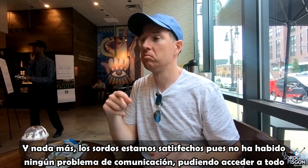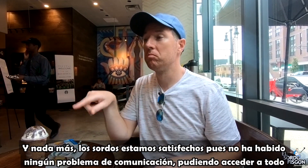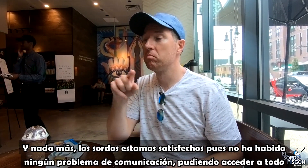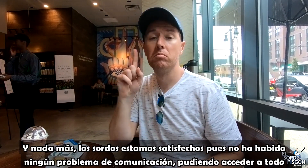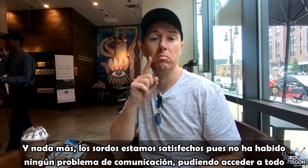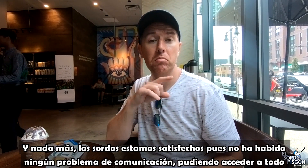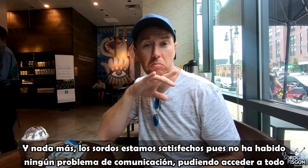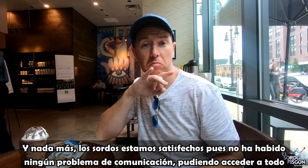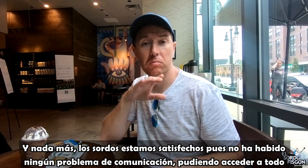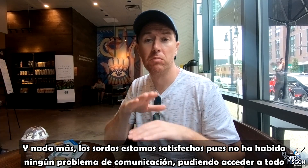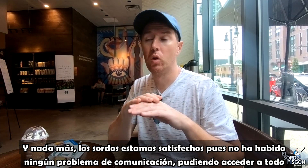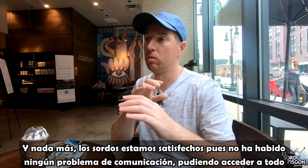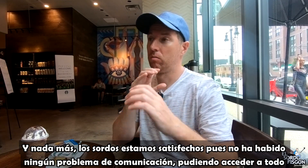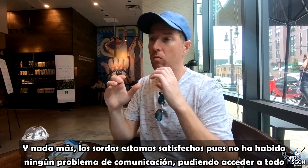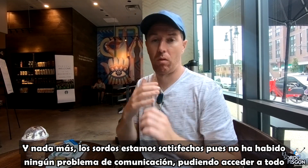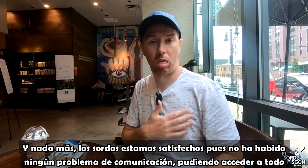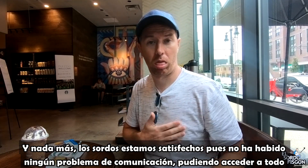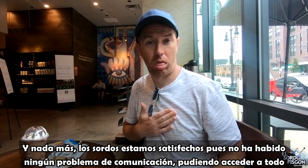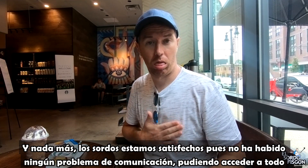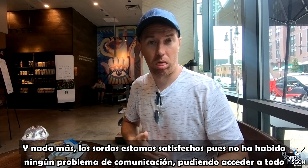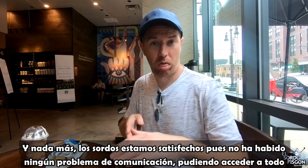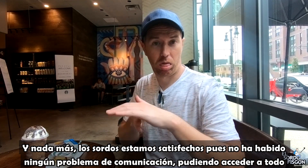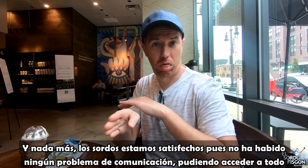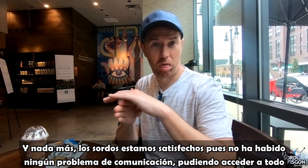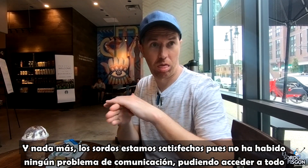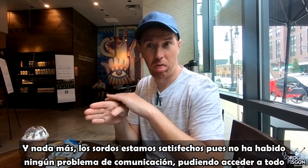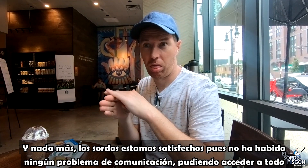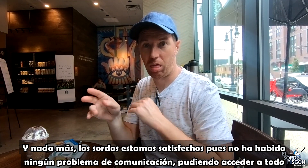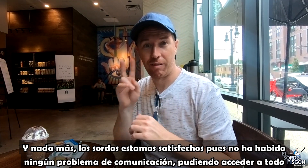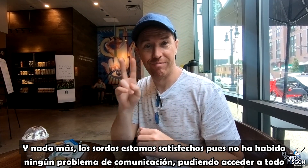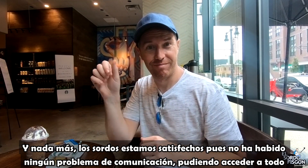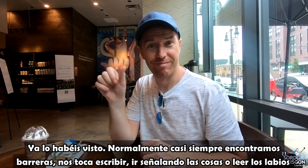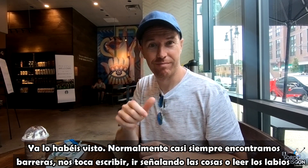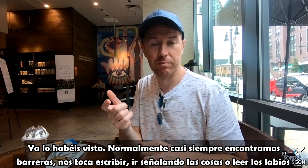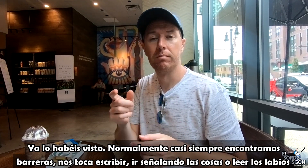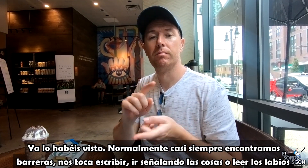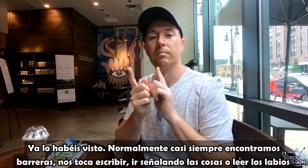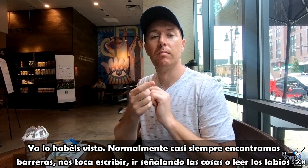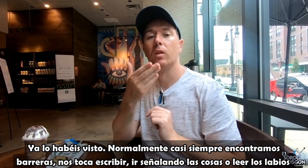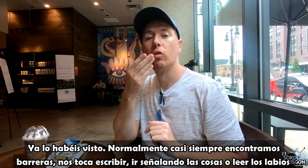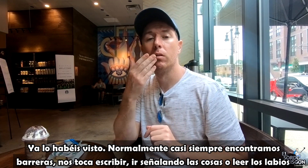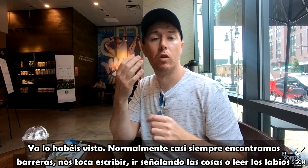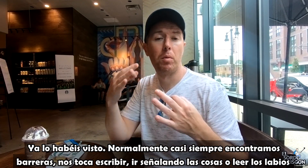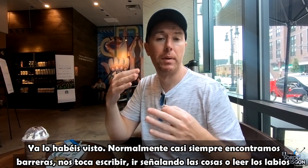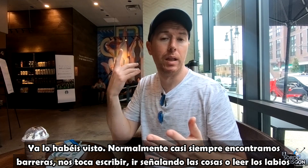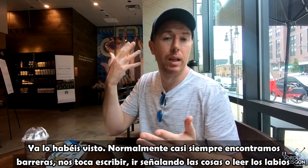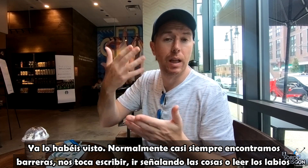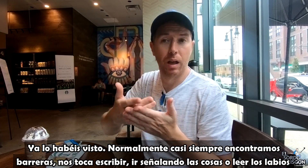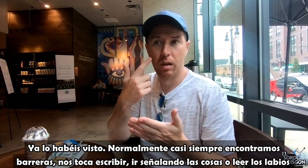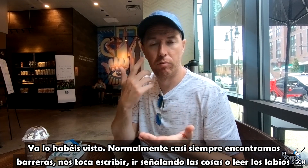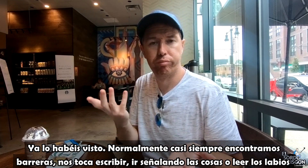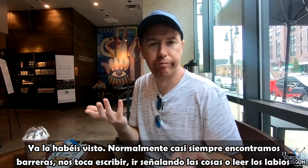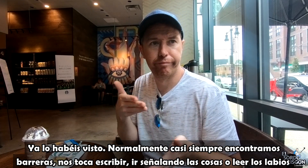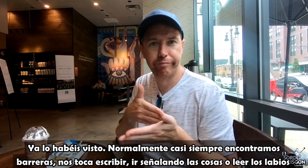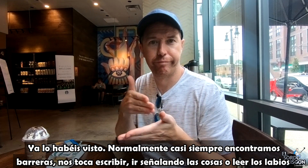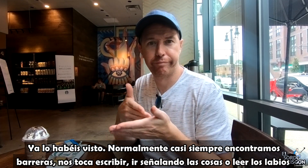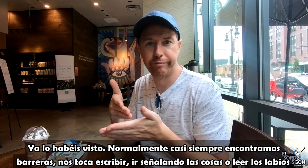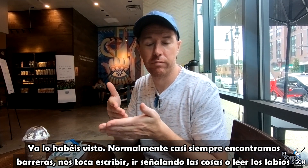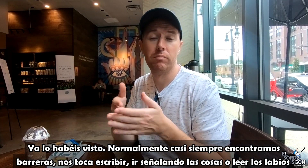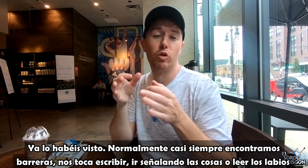sordos estamos satisfechos, pues no ha habido ningún problema de comunicación, pudiendo acceder a todo. Ya lo habéis visto. Normalmente, casi siempre encontramos barreras. Nos